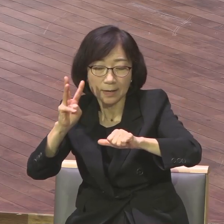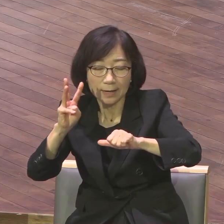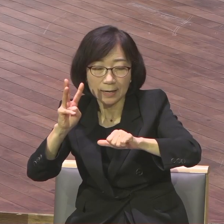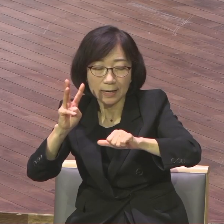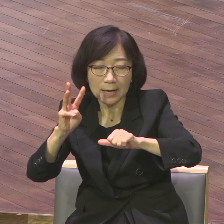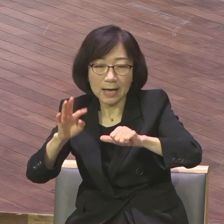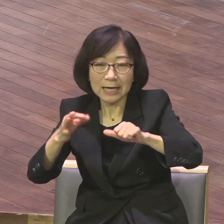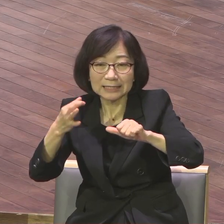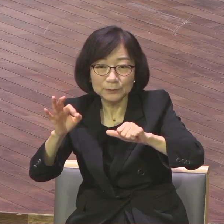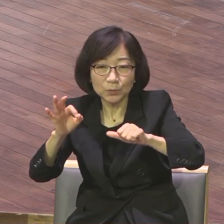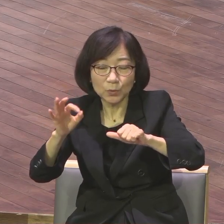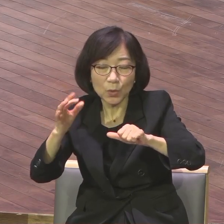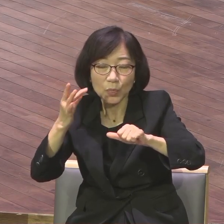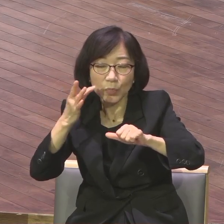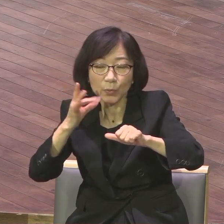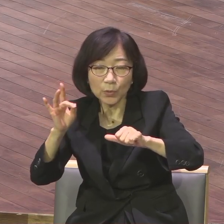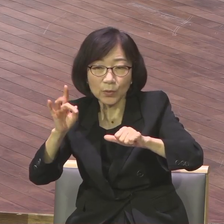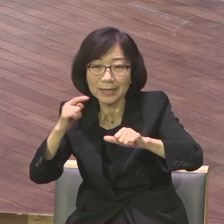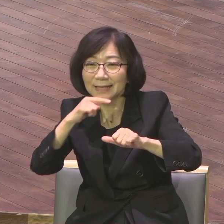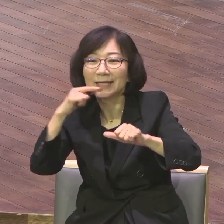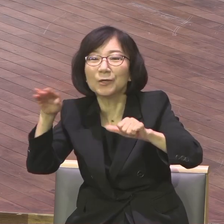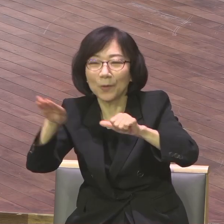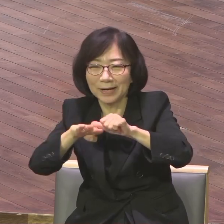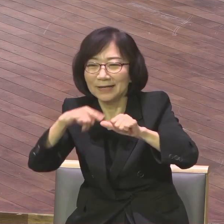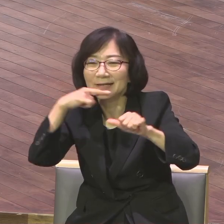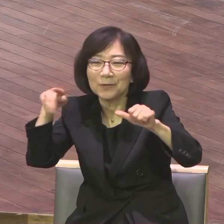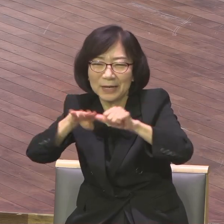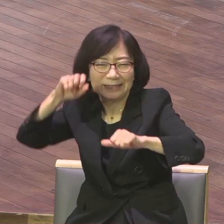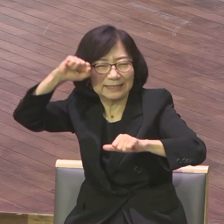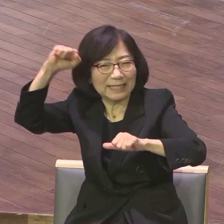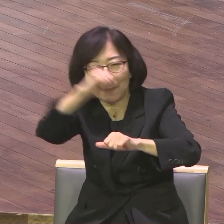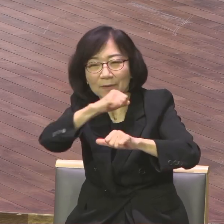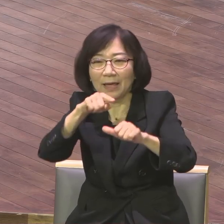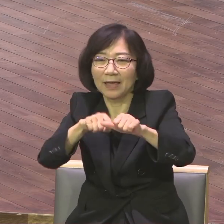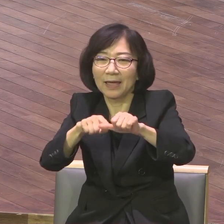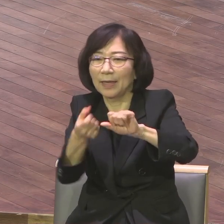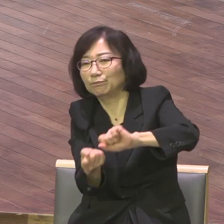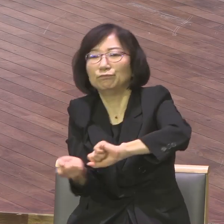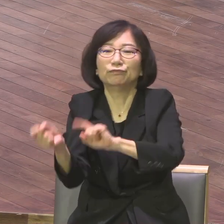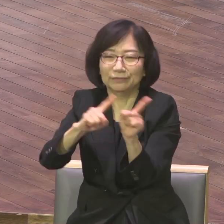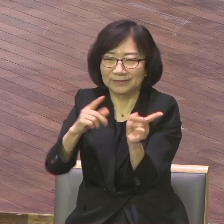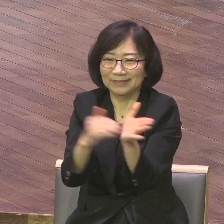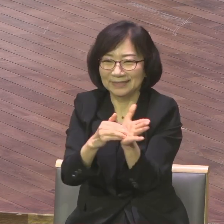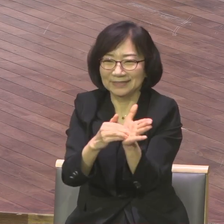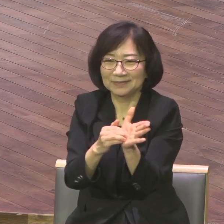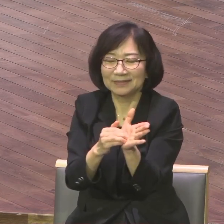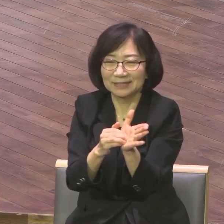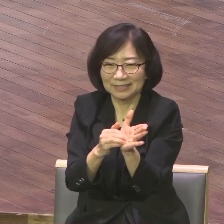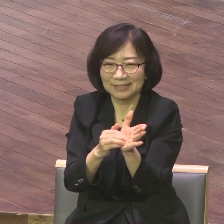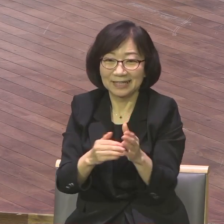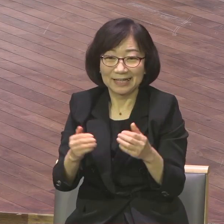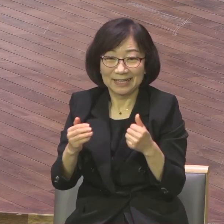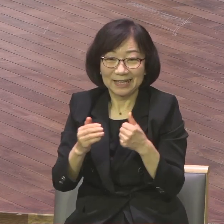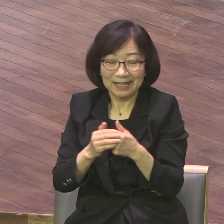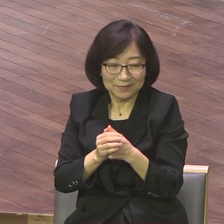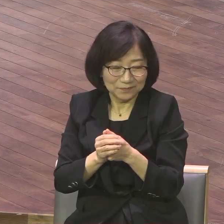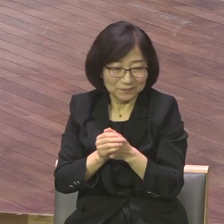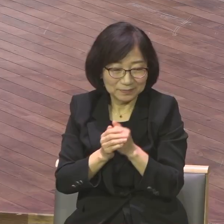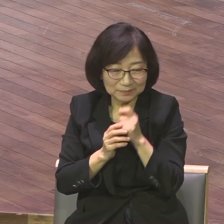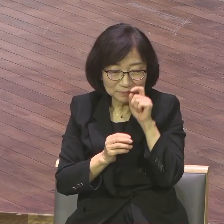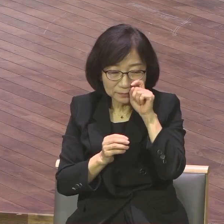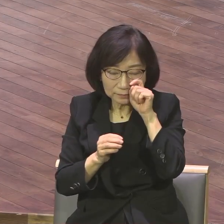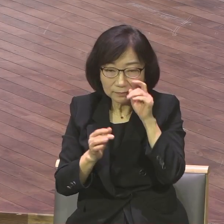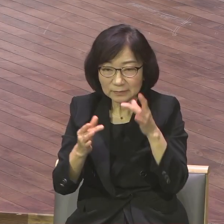그러니까 주일 새벽입니다. 주일 새벽에 부활하신 것입니다. 그래서 우리가 토요일이 안식일인데